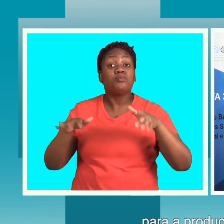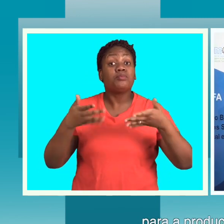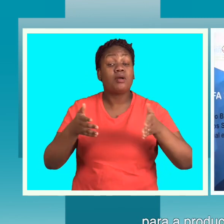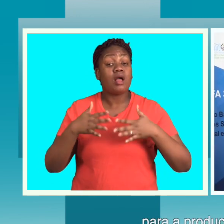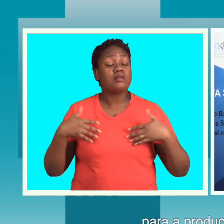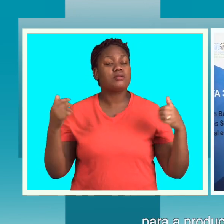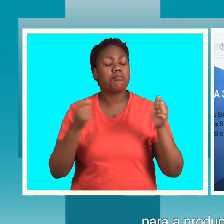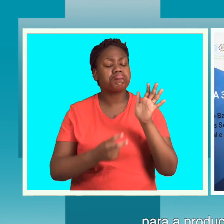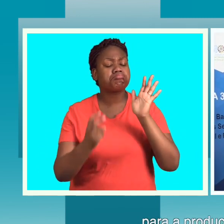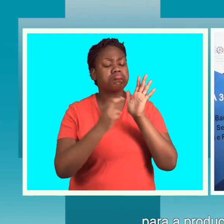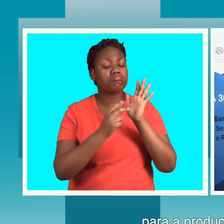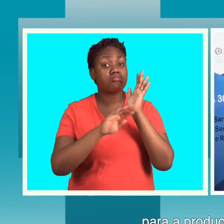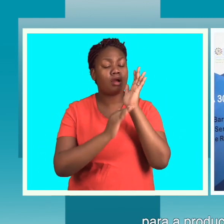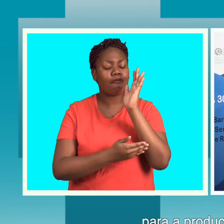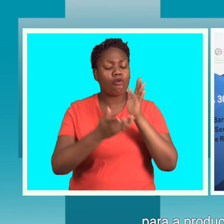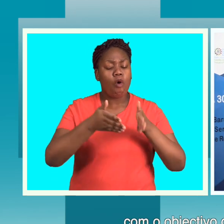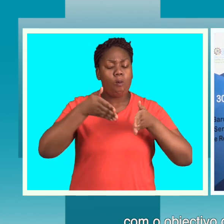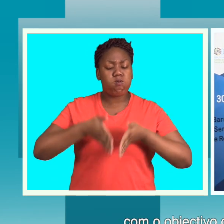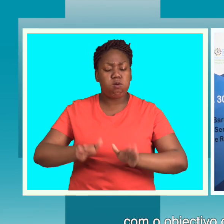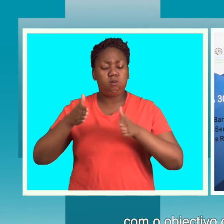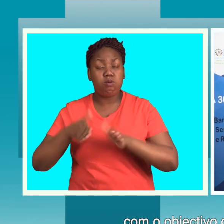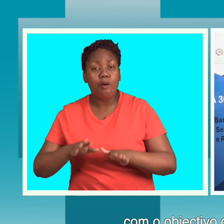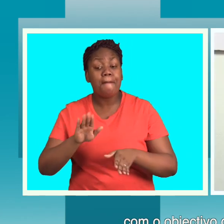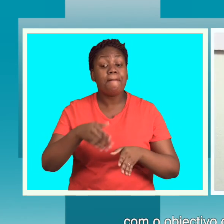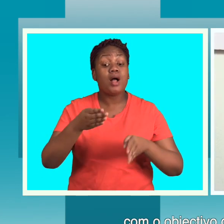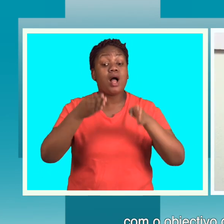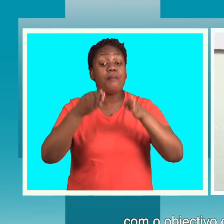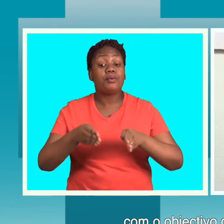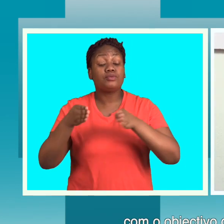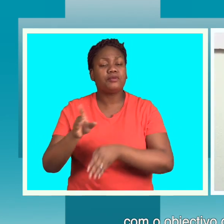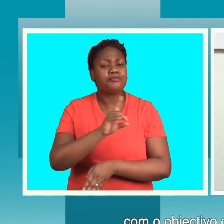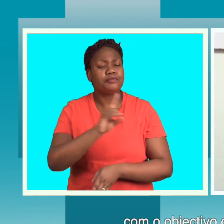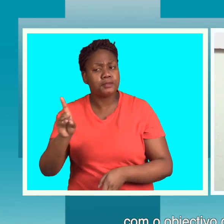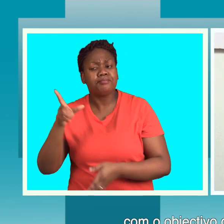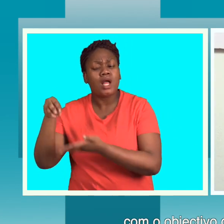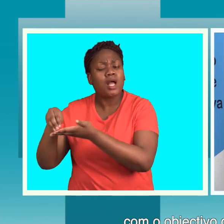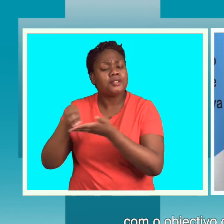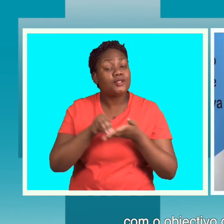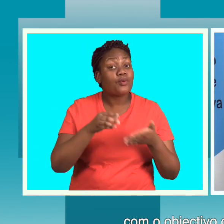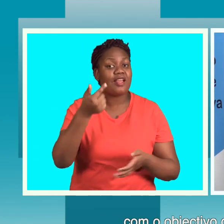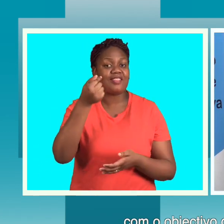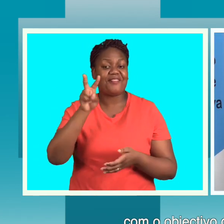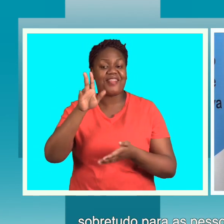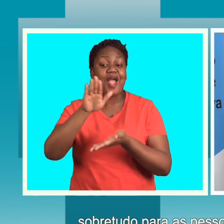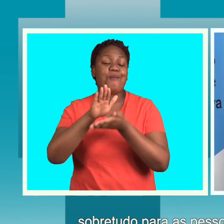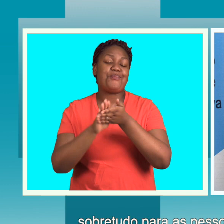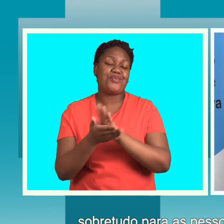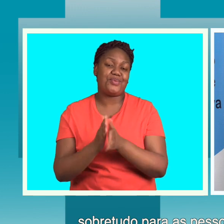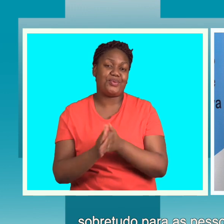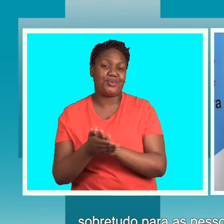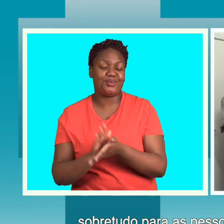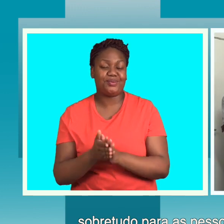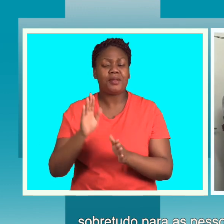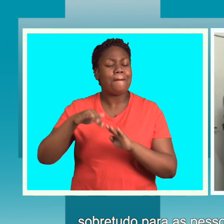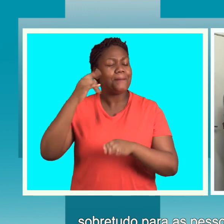sobre saúde sexual e reprodutiva, com o objetivo de garantir um maior acesso à informação sobre este assunto, sobretudo